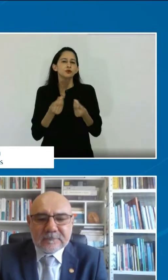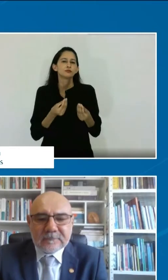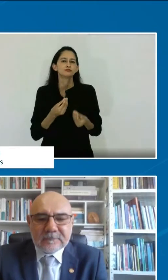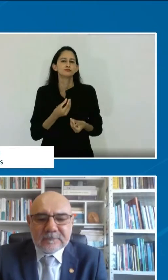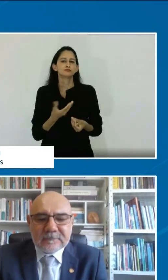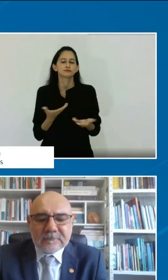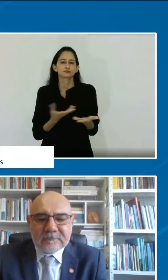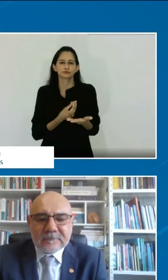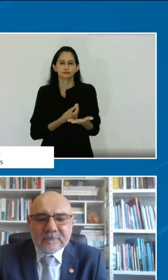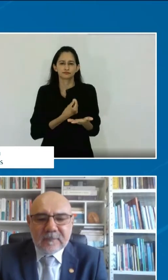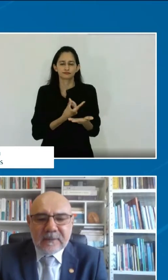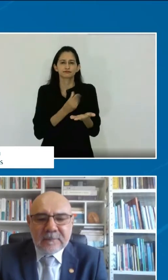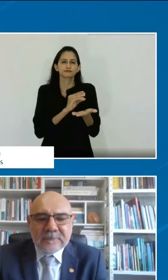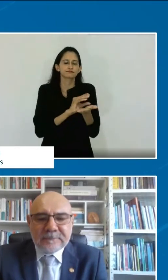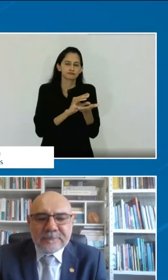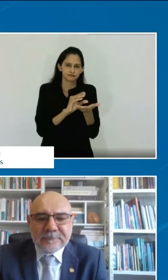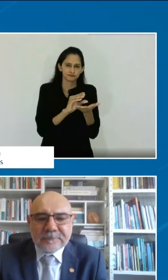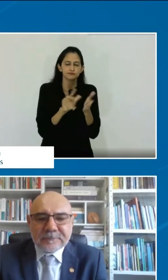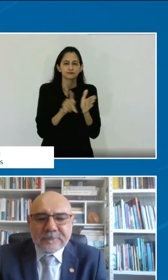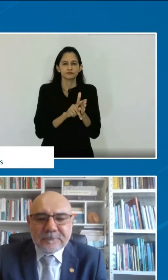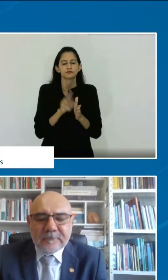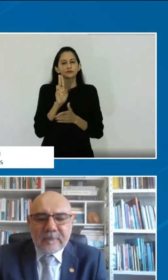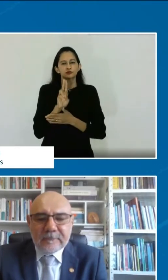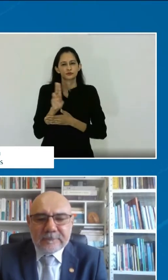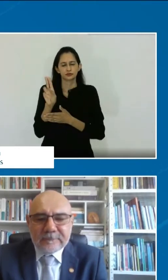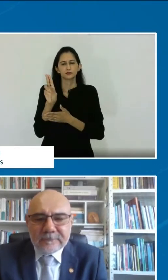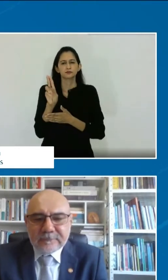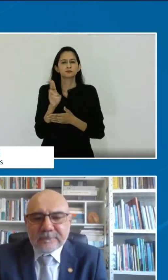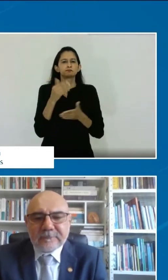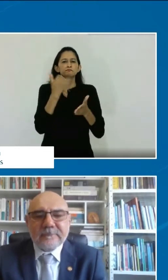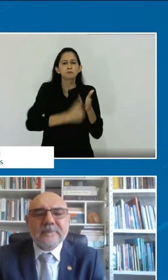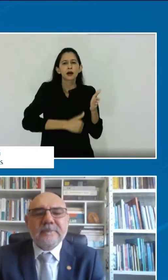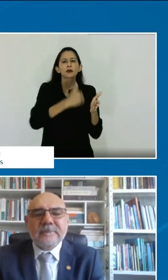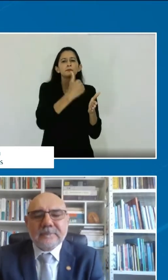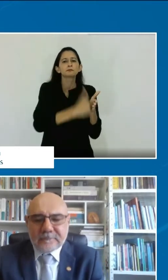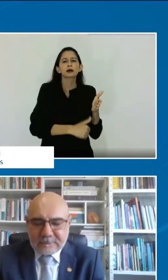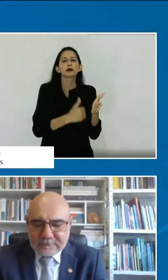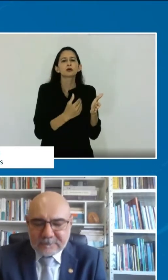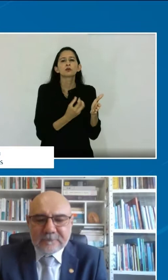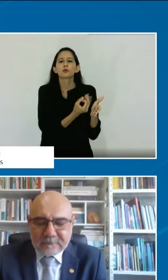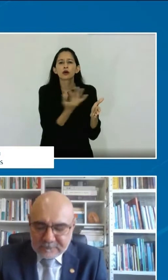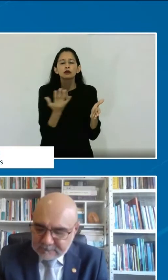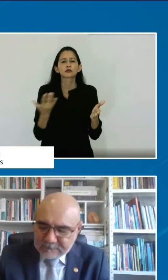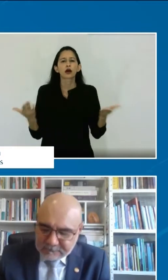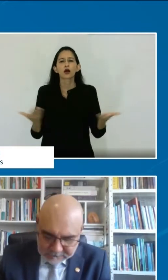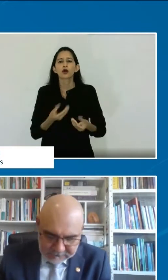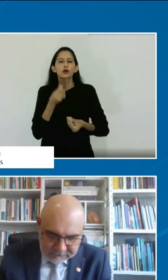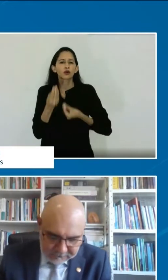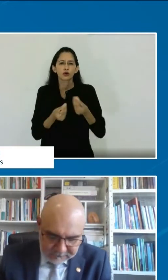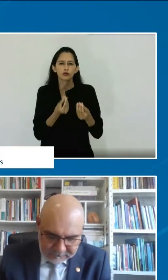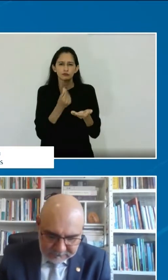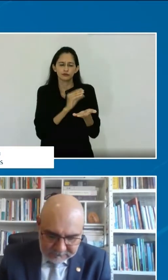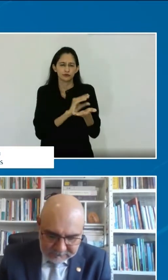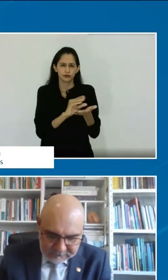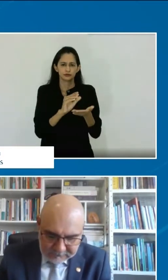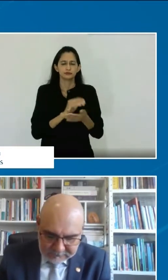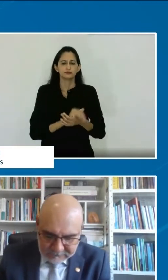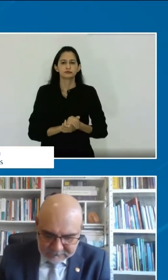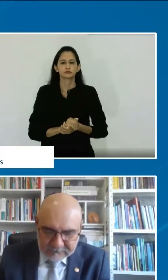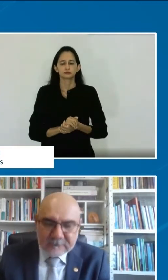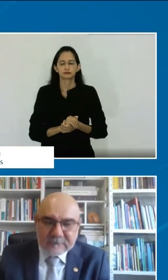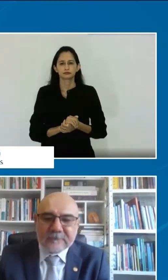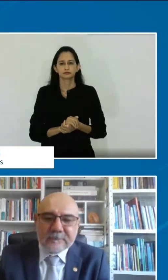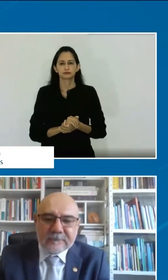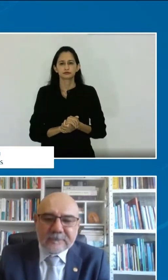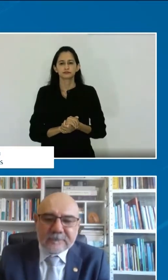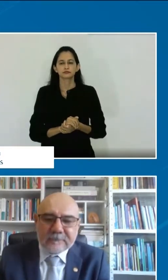destinadas para as universidades federais e quanto foi cortado dessa verba, como é que está hoje a situação das universidades federais brasileiras?